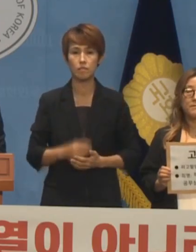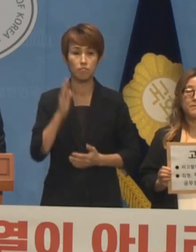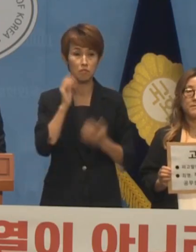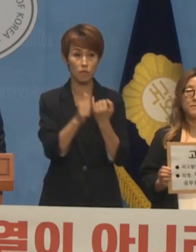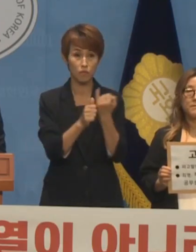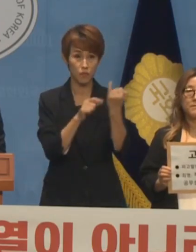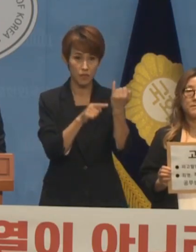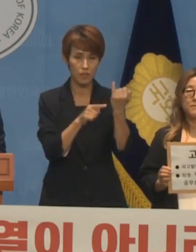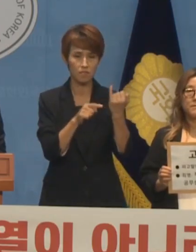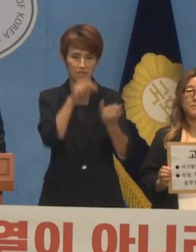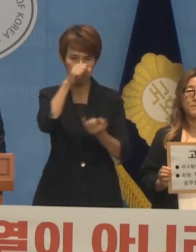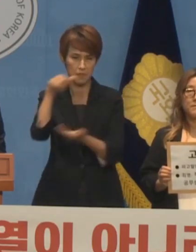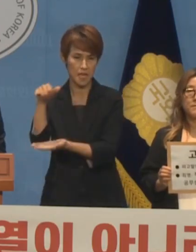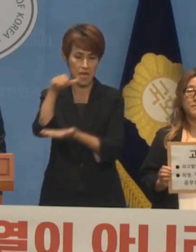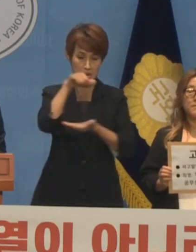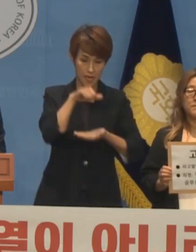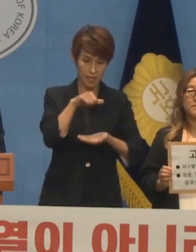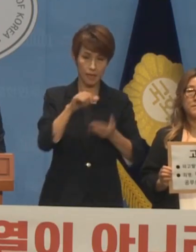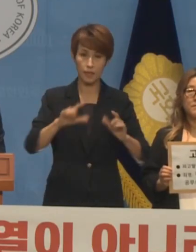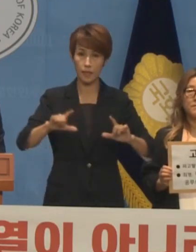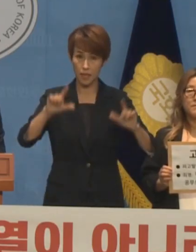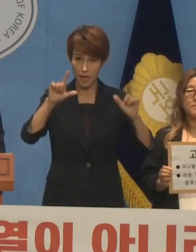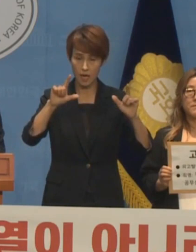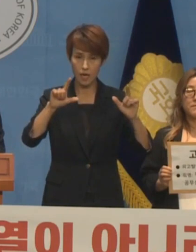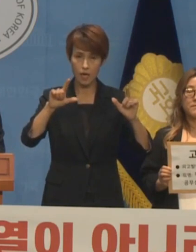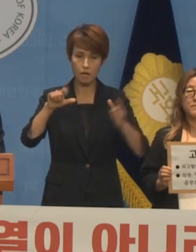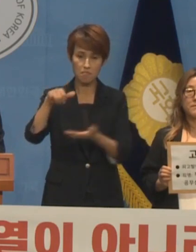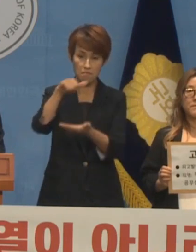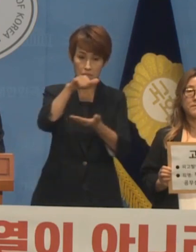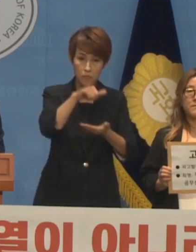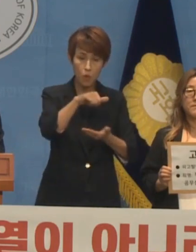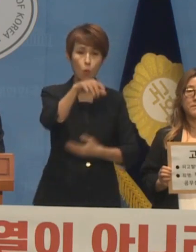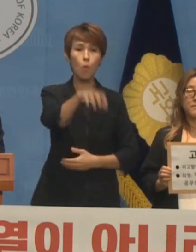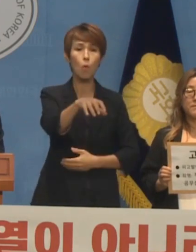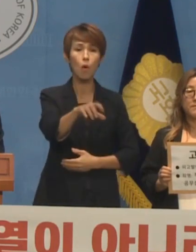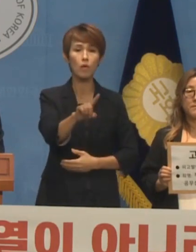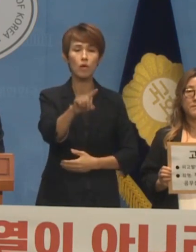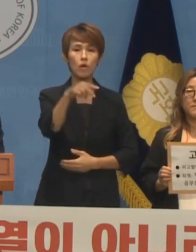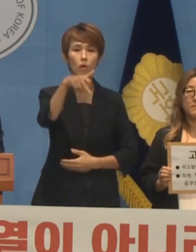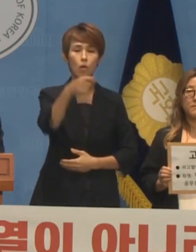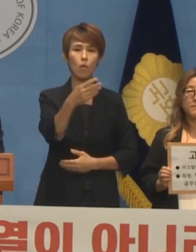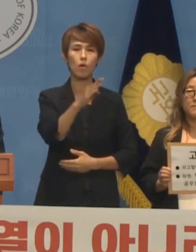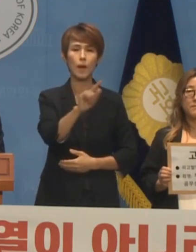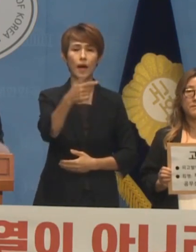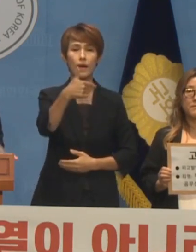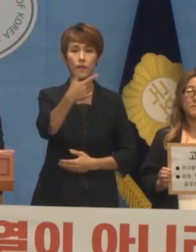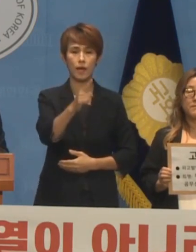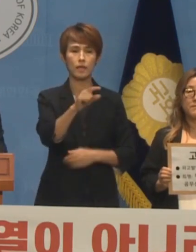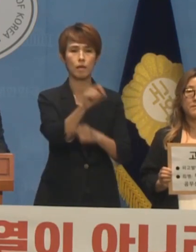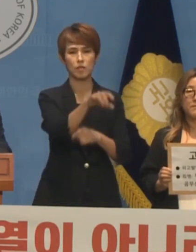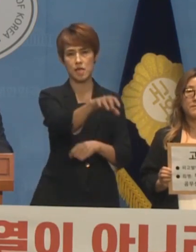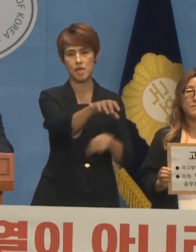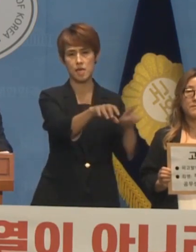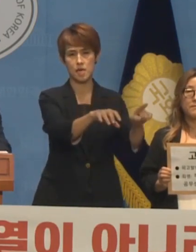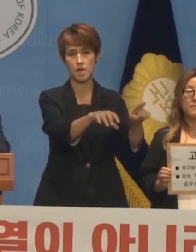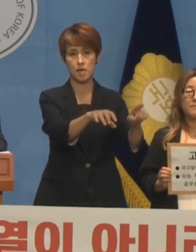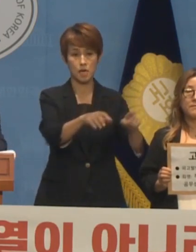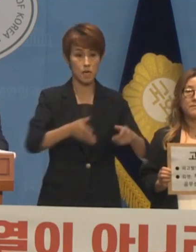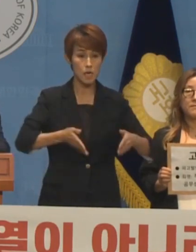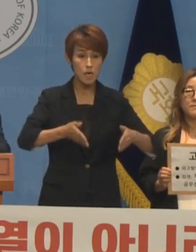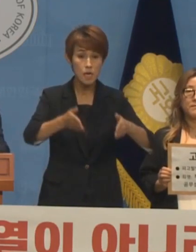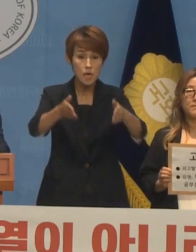김건희가 명품백을 수수할 당시에 명품백 수수 장소였던 코바나 컨텐츠 사무실